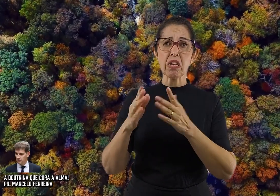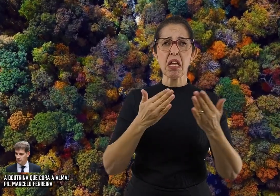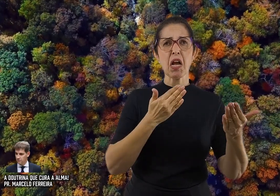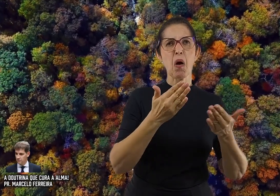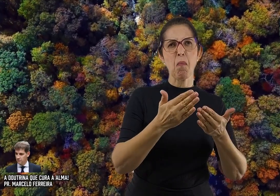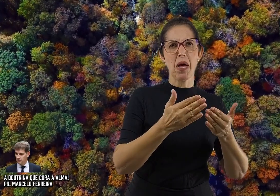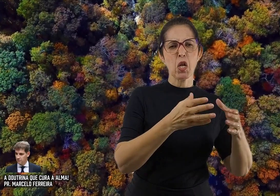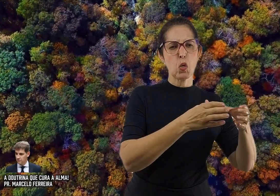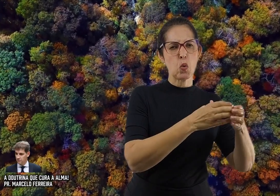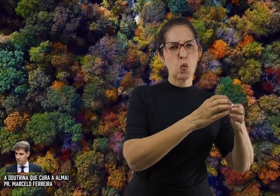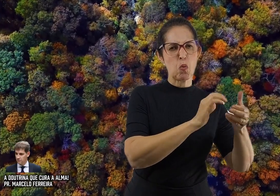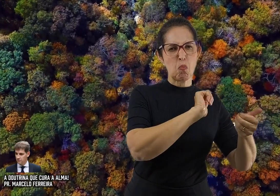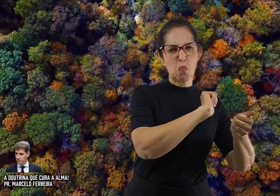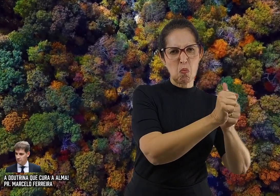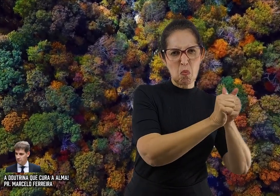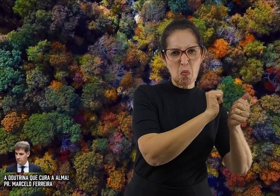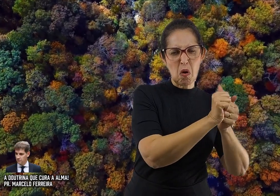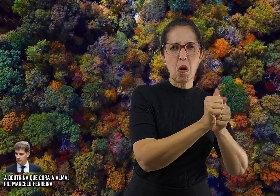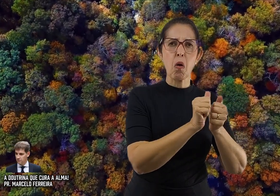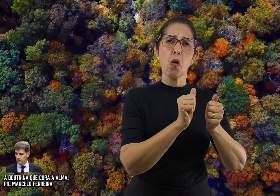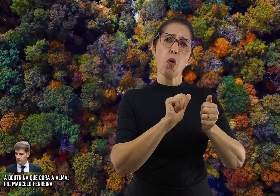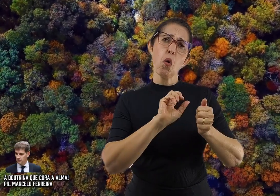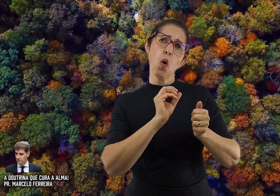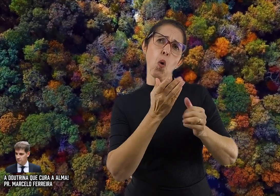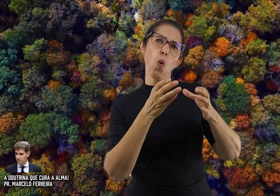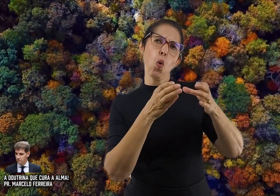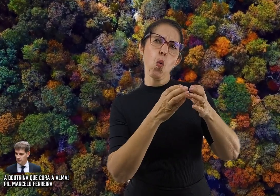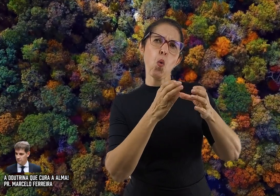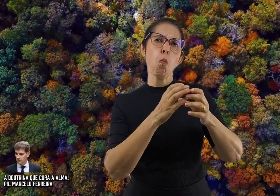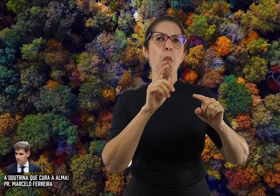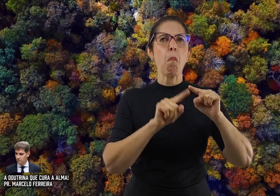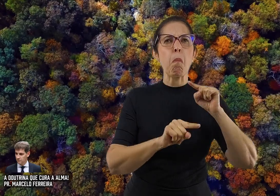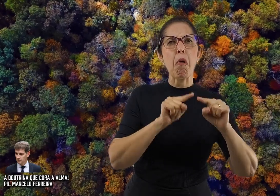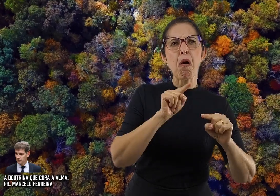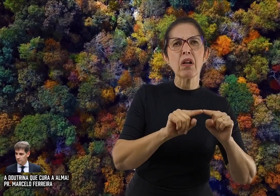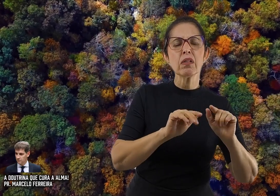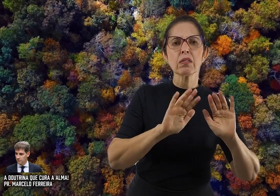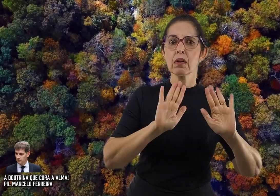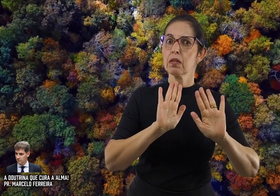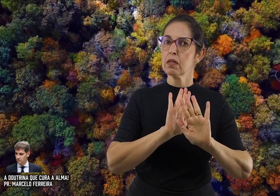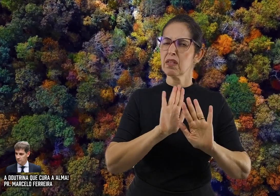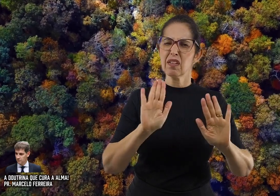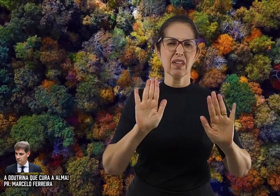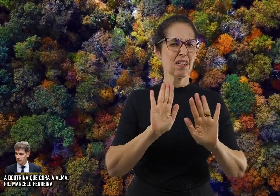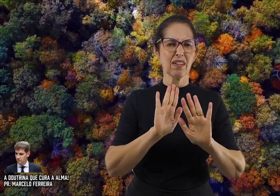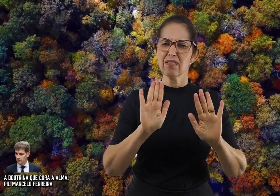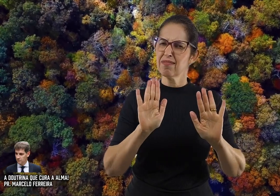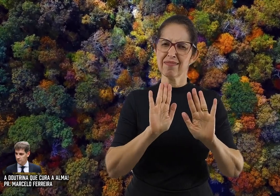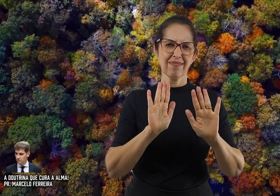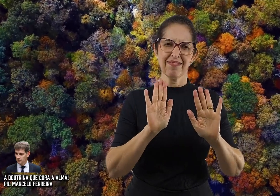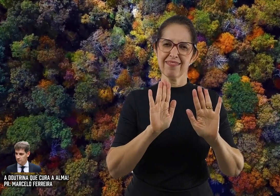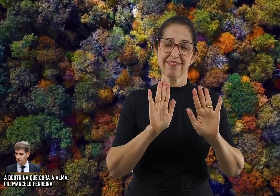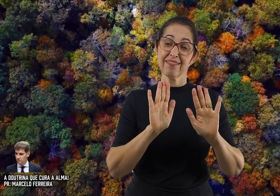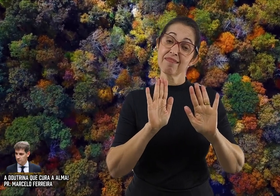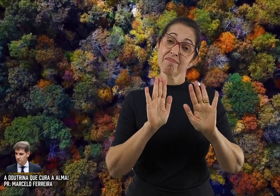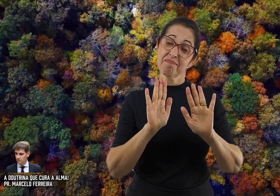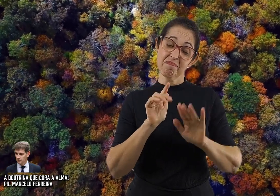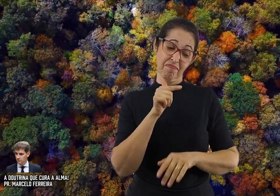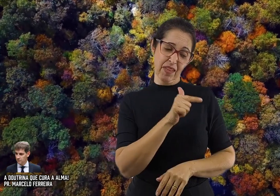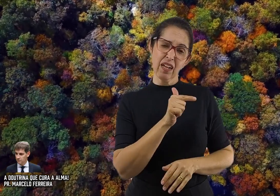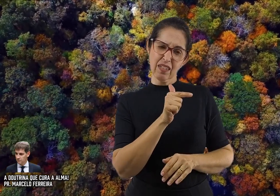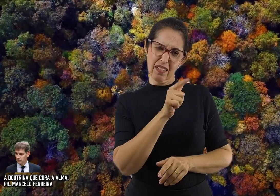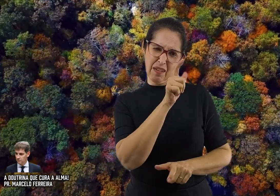com política. Ficar discutindo, não, olha, a orientação bíblica é essa. A homem